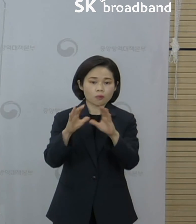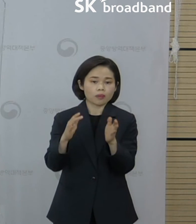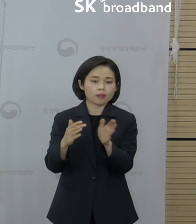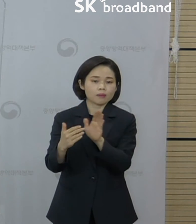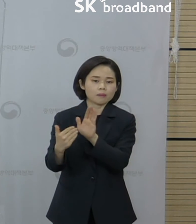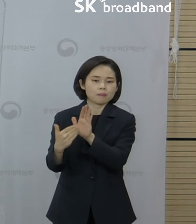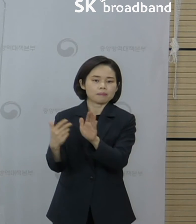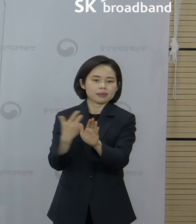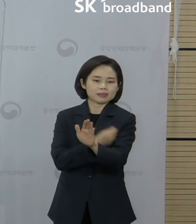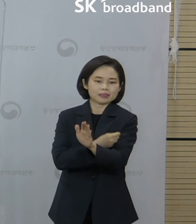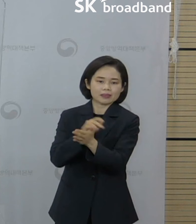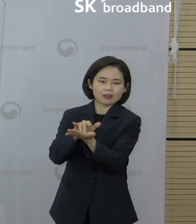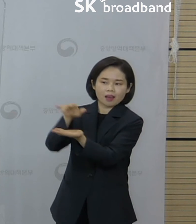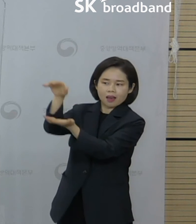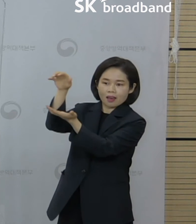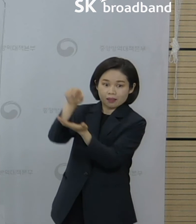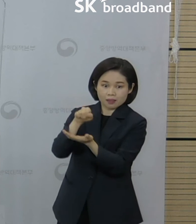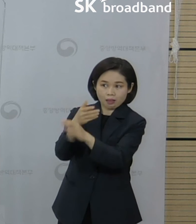드리겠습니다.